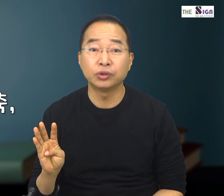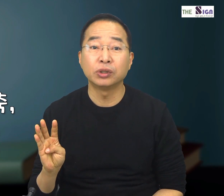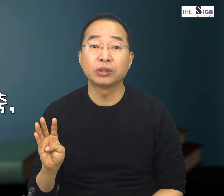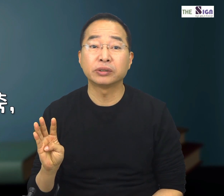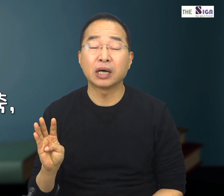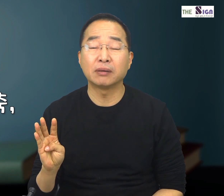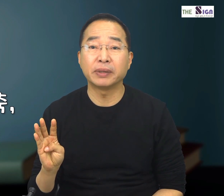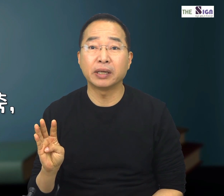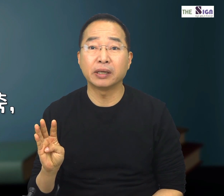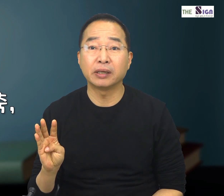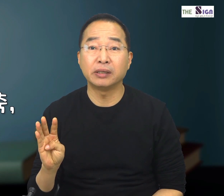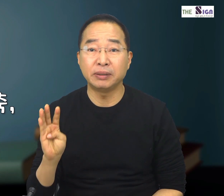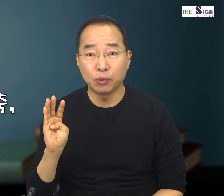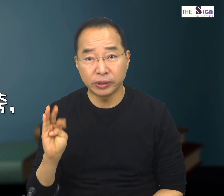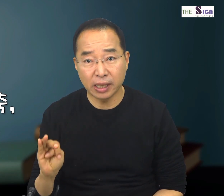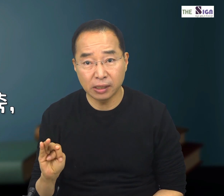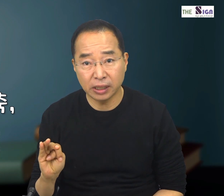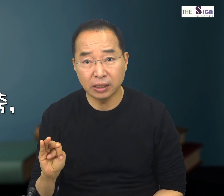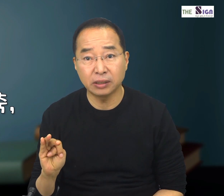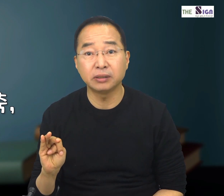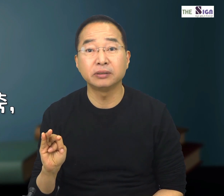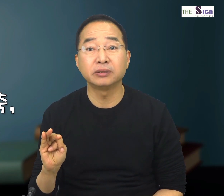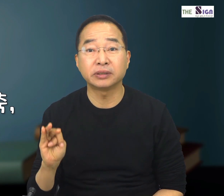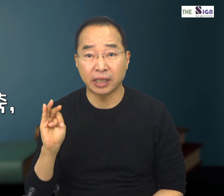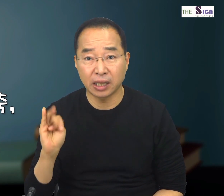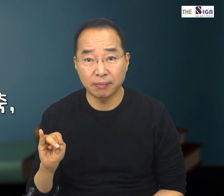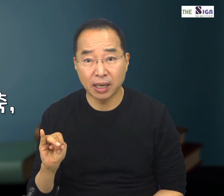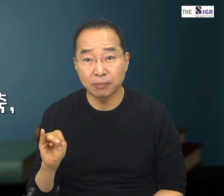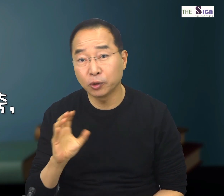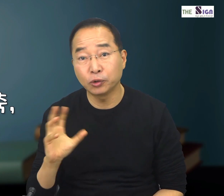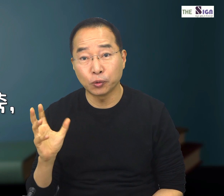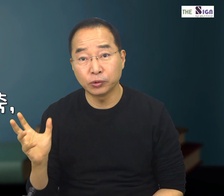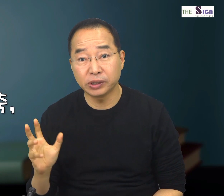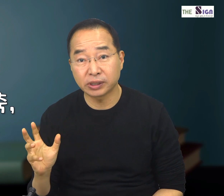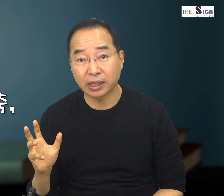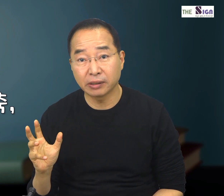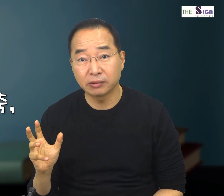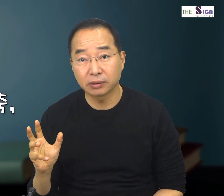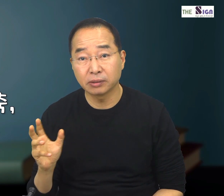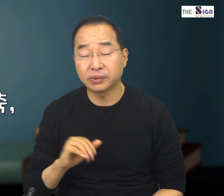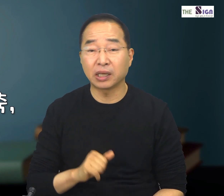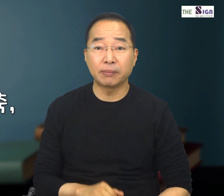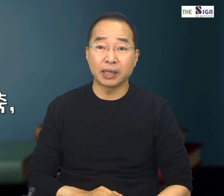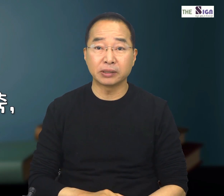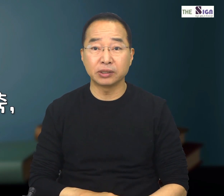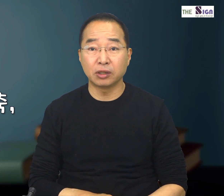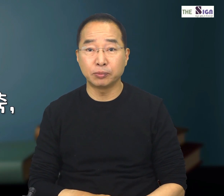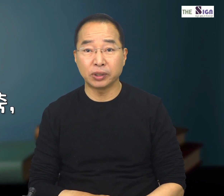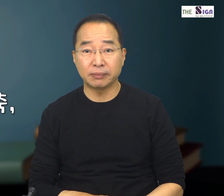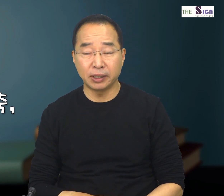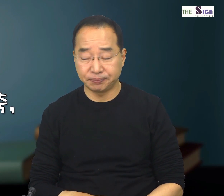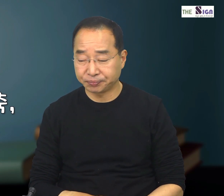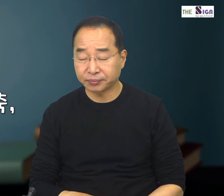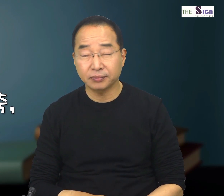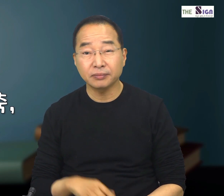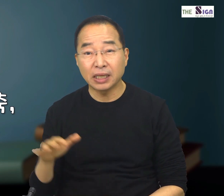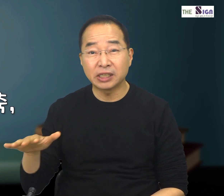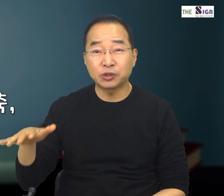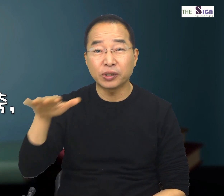그 다음에 리모델링, 재개발 뭐 이런 용어들이 있잖아요. 그럼 재개발 같은 경우는 뭐냐면 기존에 산이